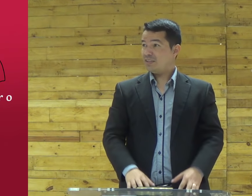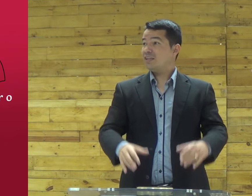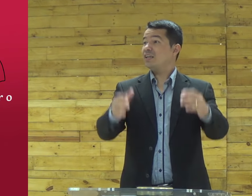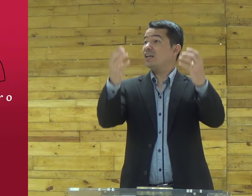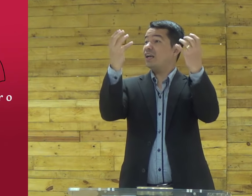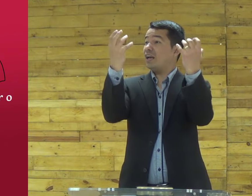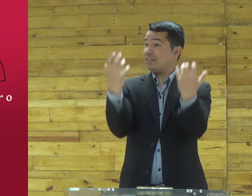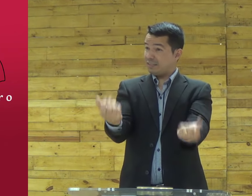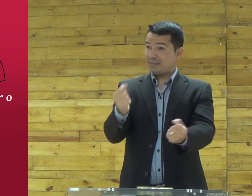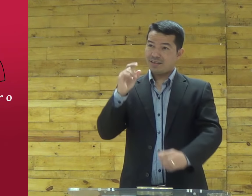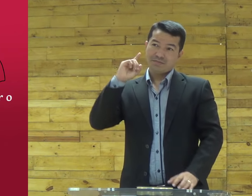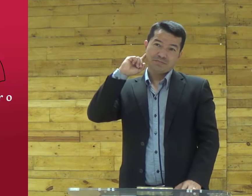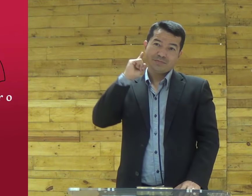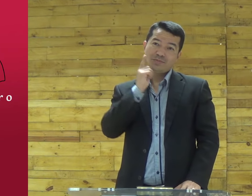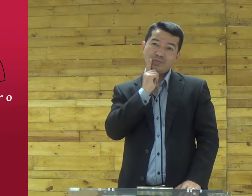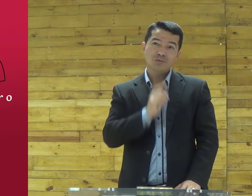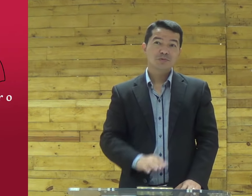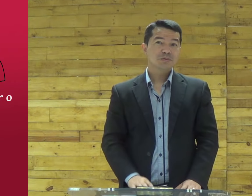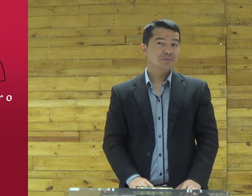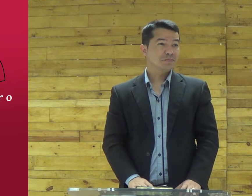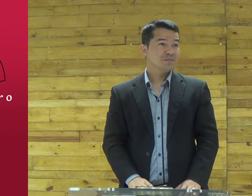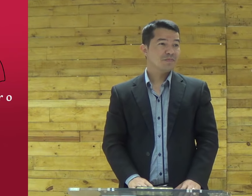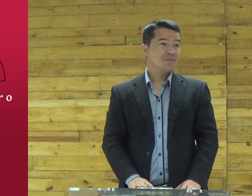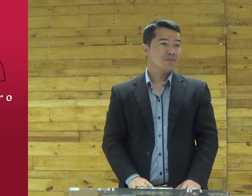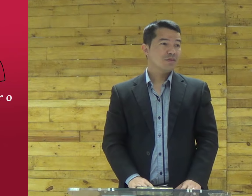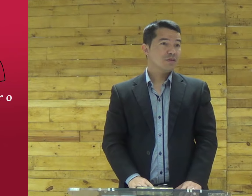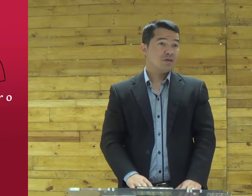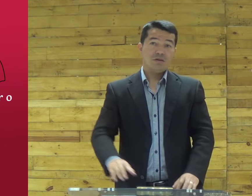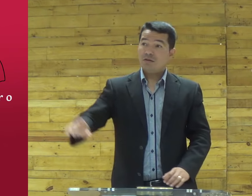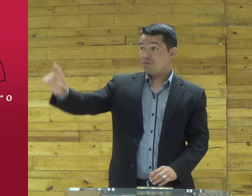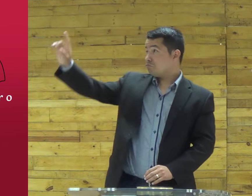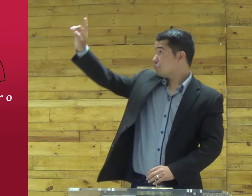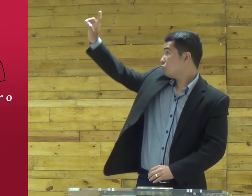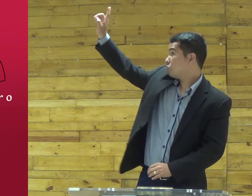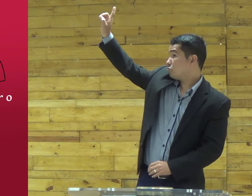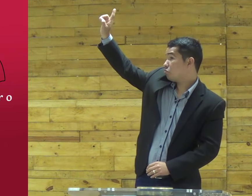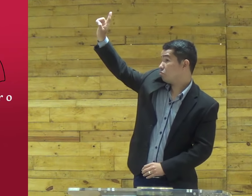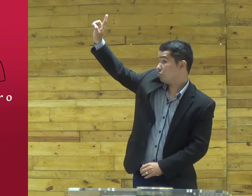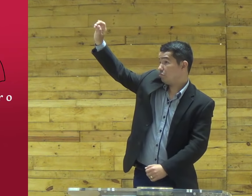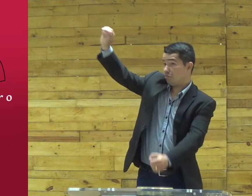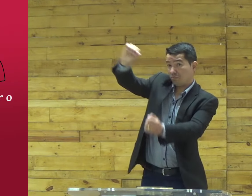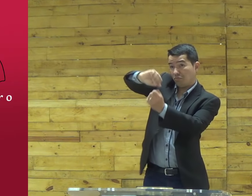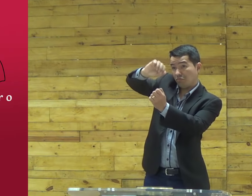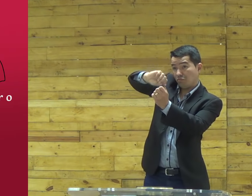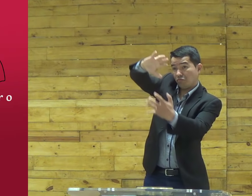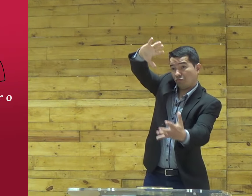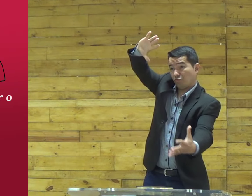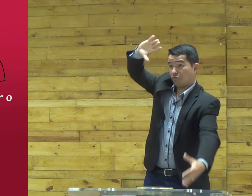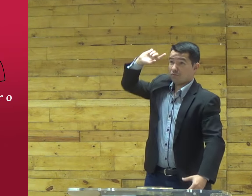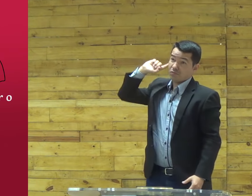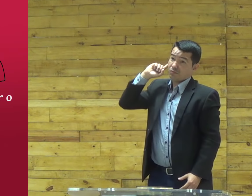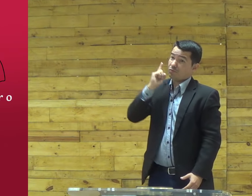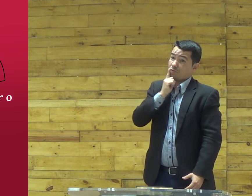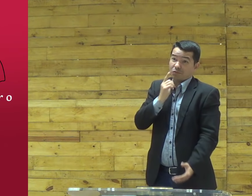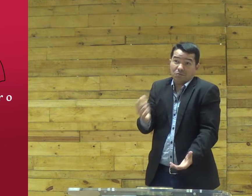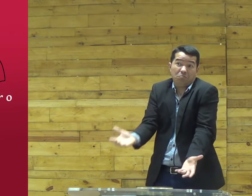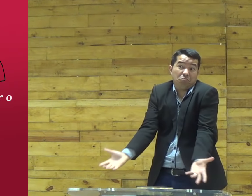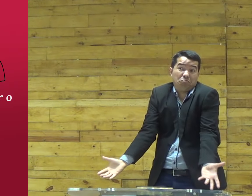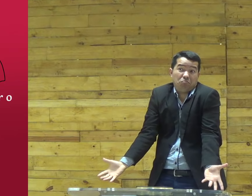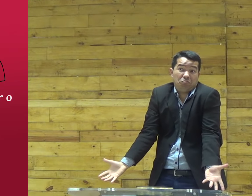né? Aceitar o surdo. Deus criou o